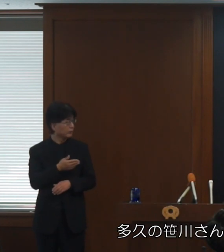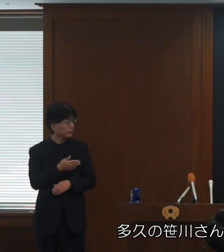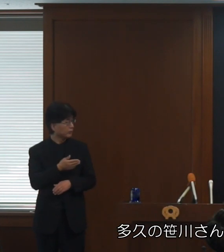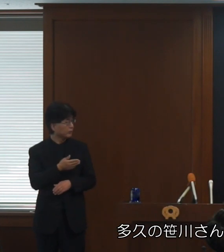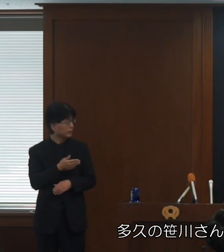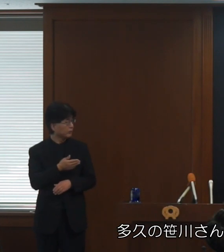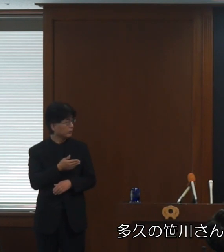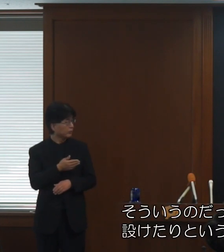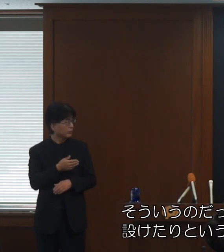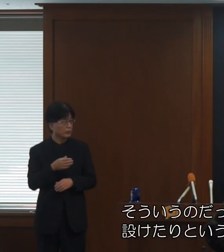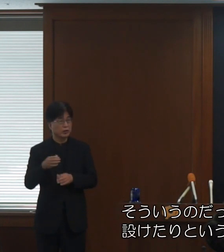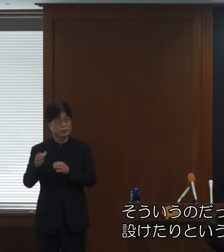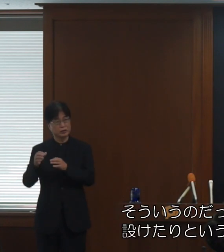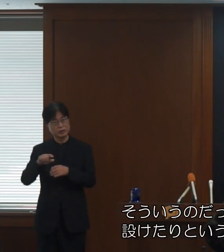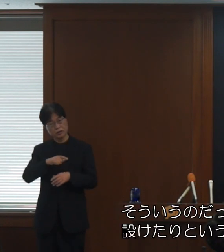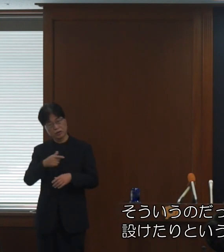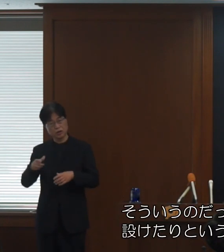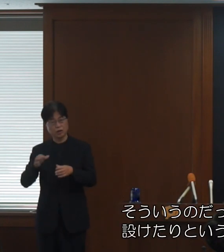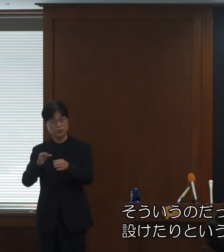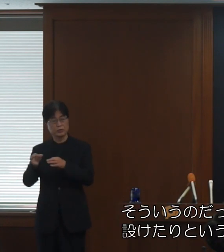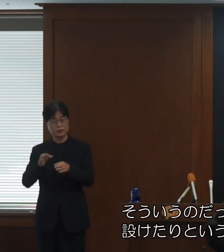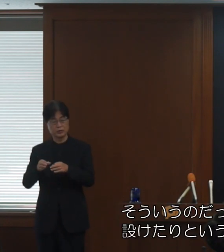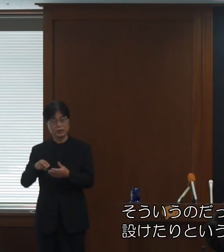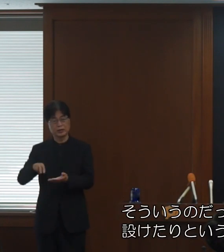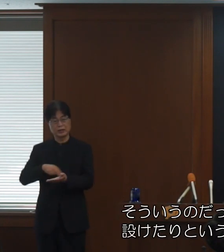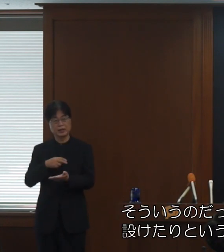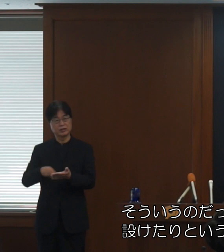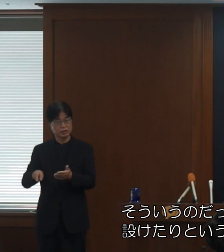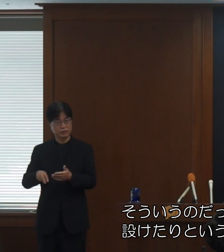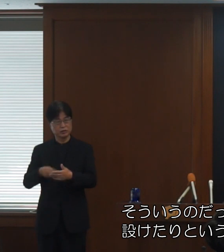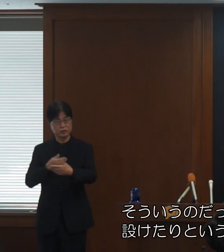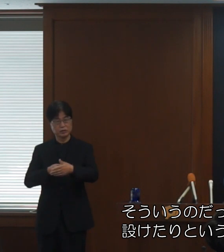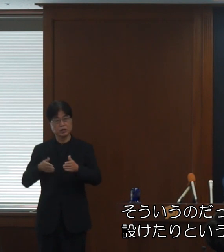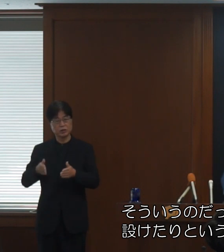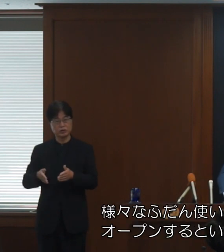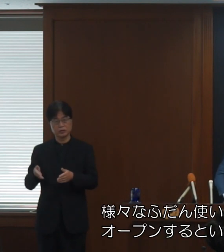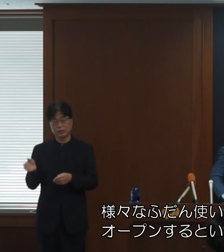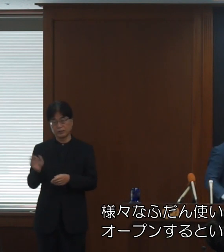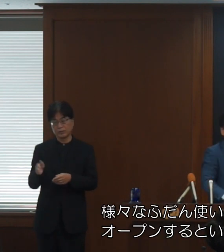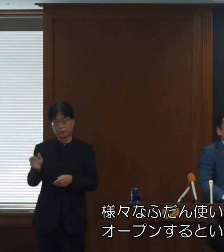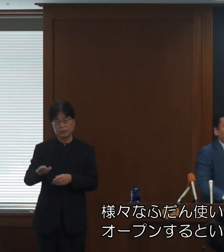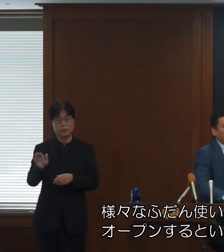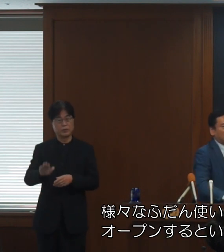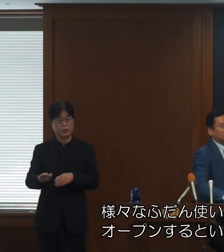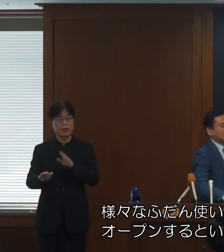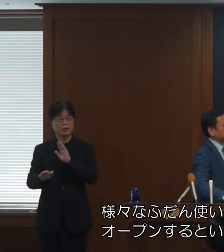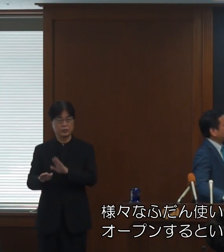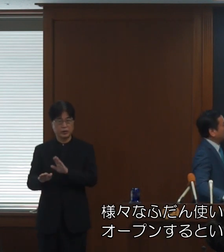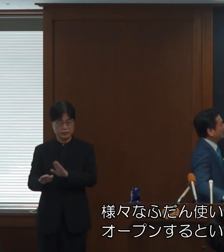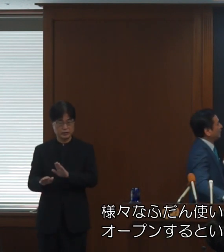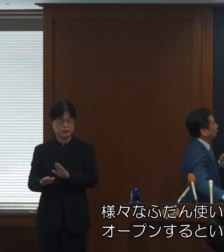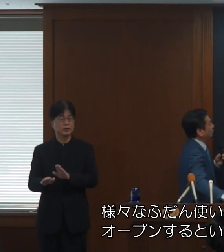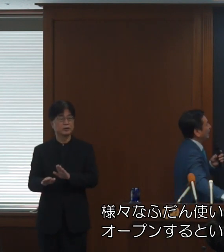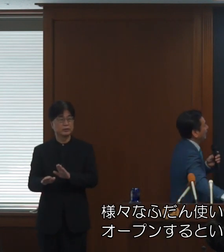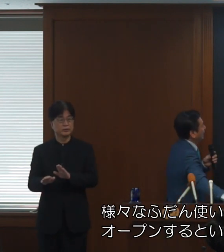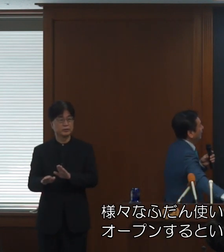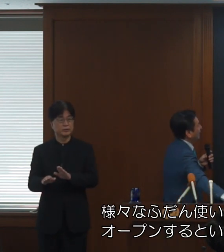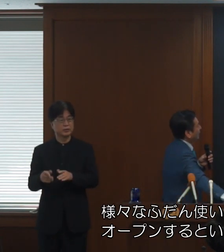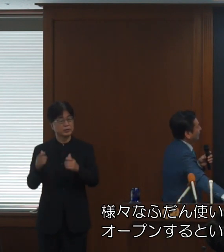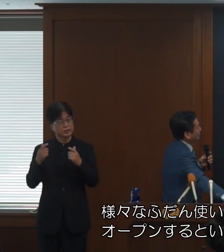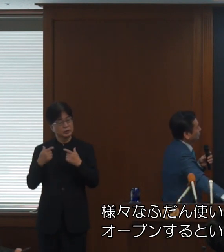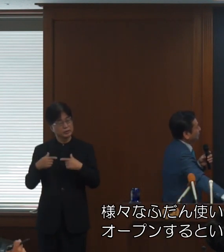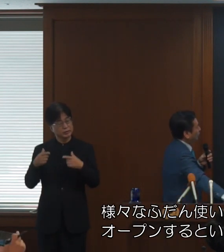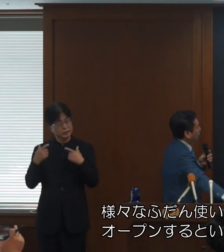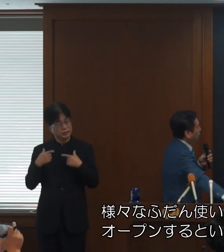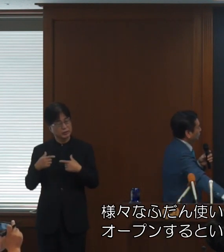笹川さんがやってるところですまあそういうものがあったりダンススタジオを設けたりということで様々な普段使いができるような